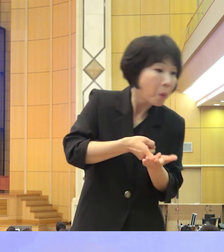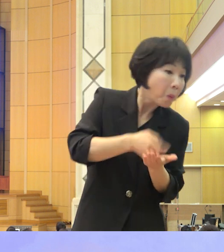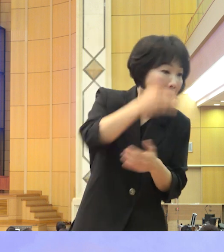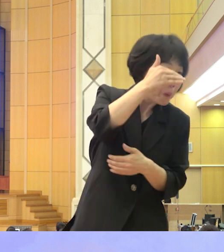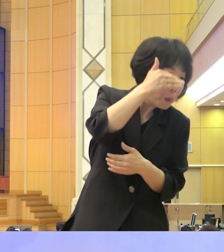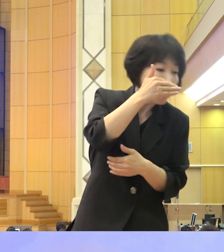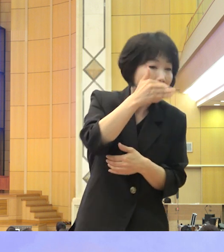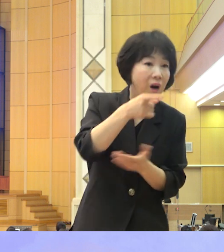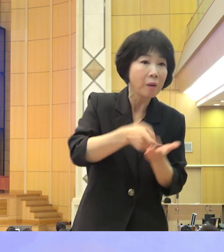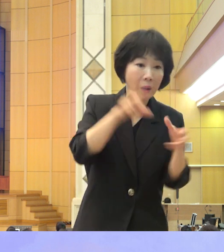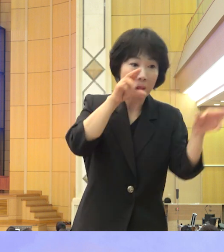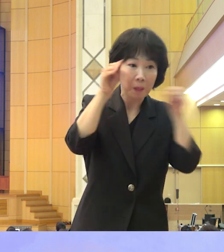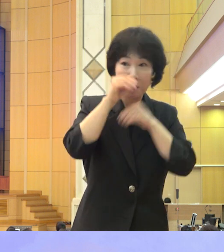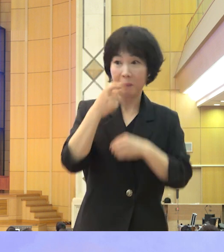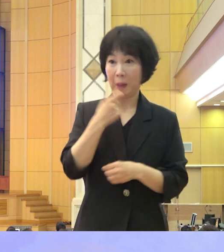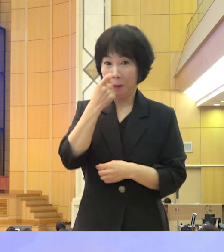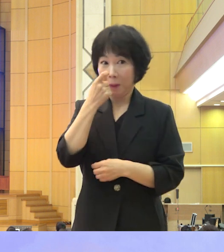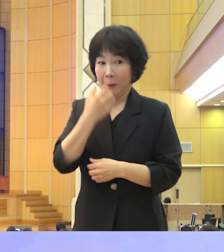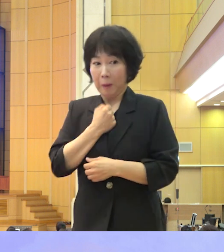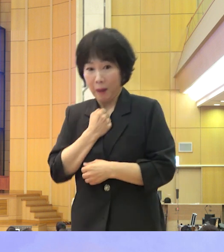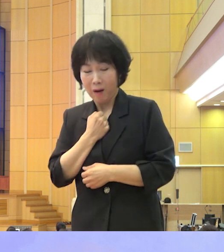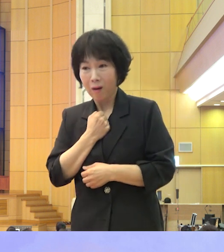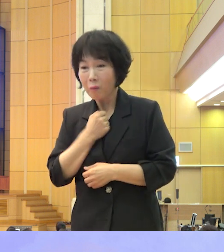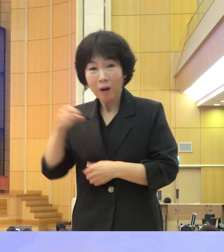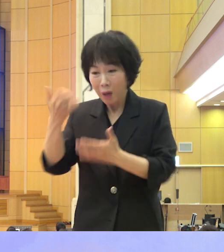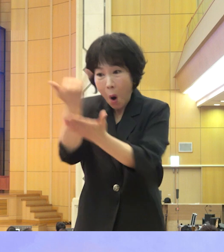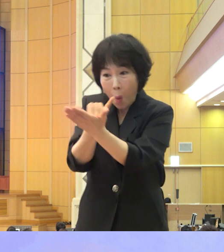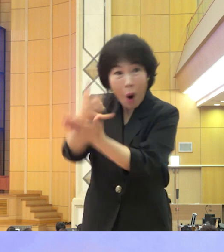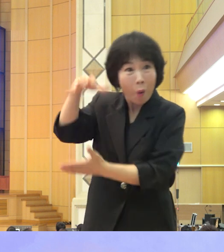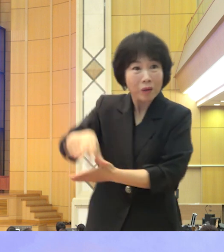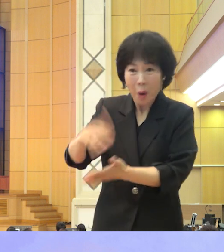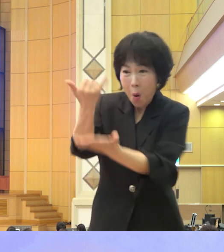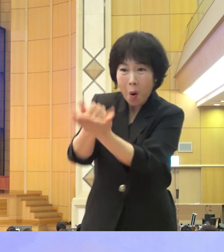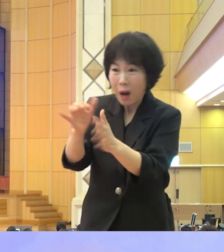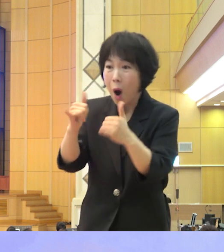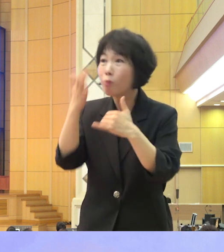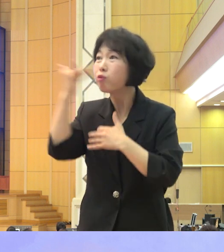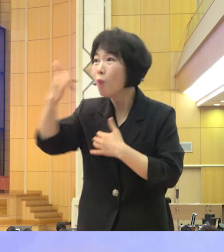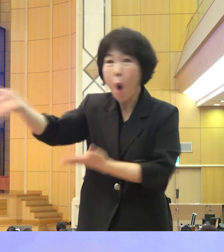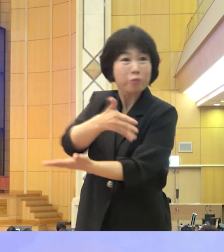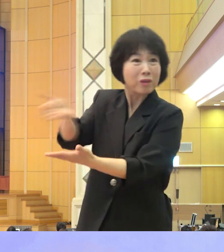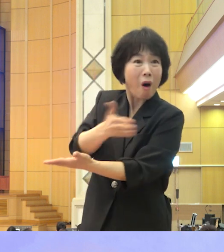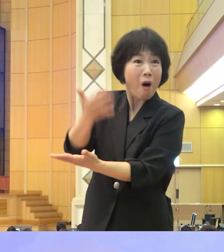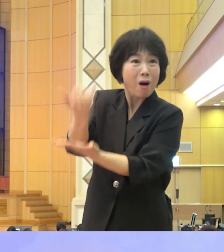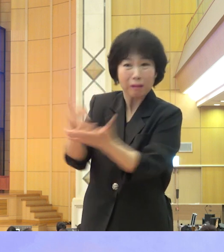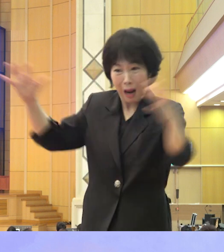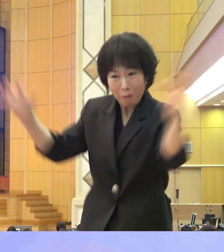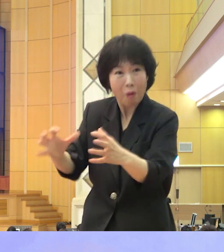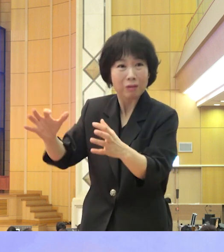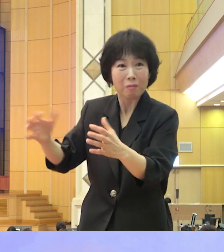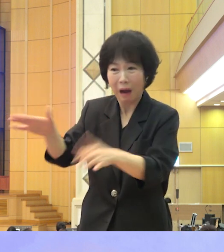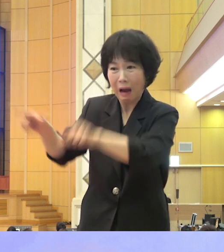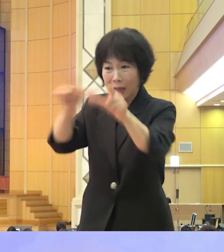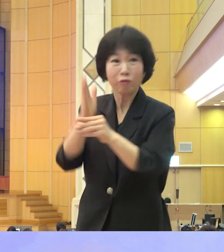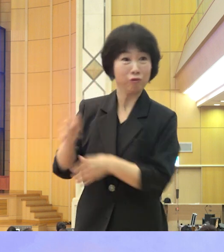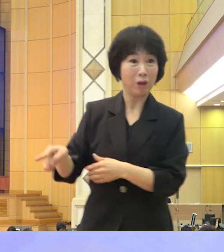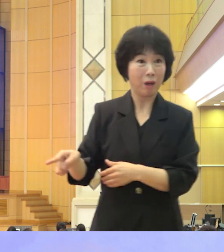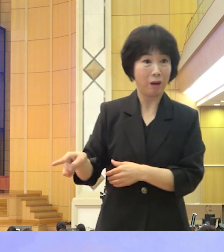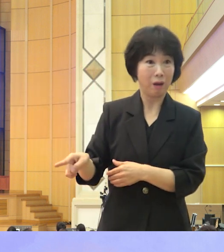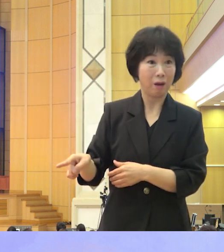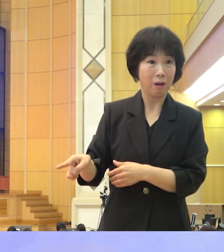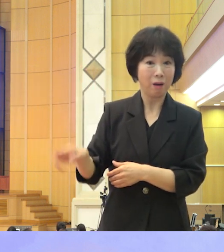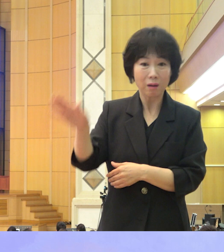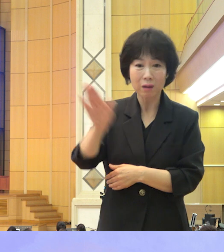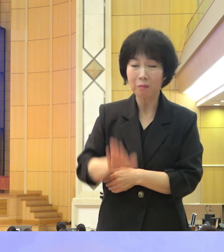아니에요. 거긴 전부 다 고아원생들, 갱생원생들 뭐 하여튼 시립에 관한 그런